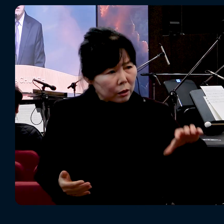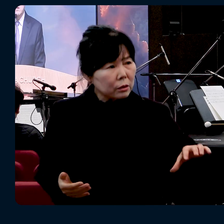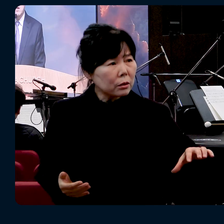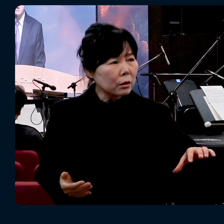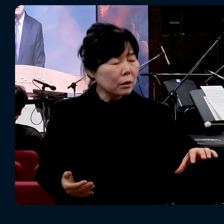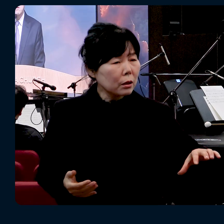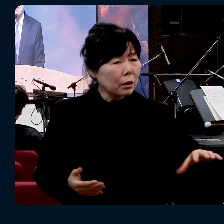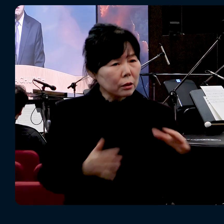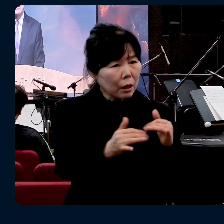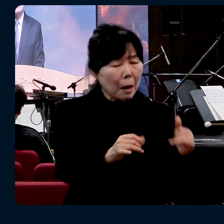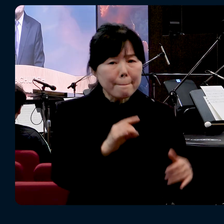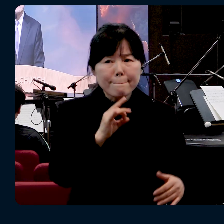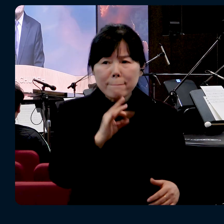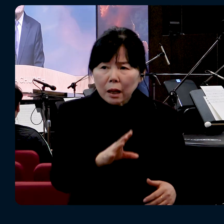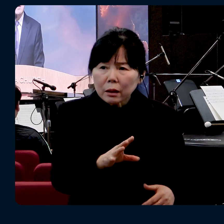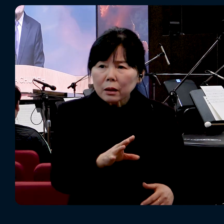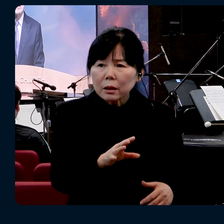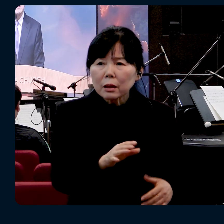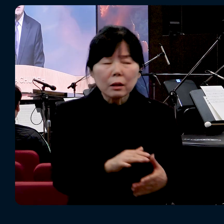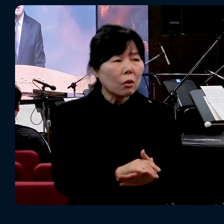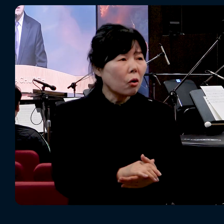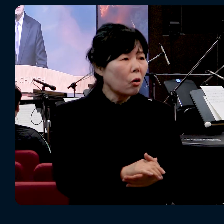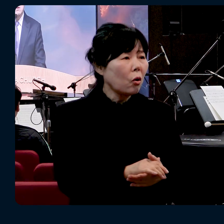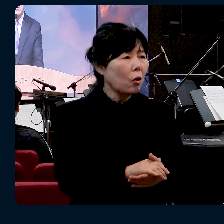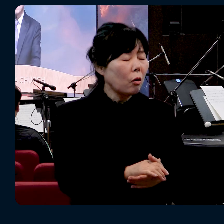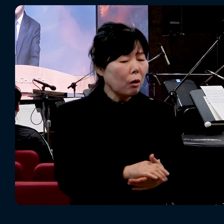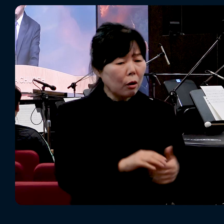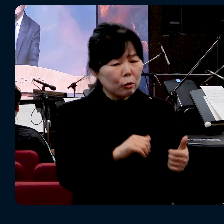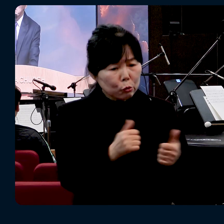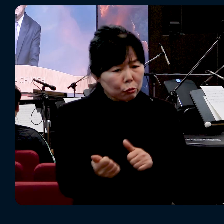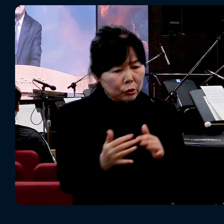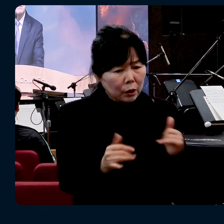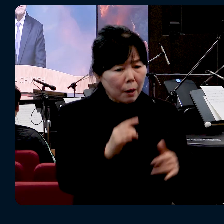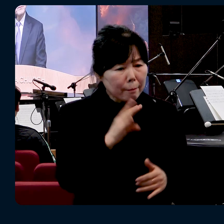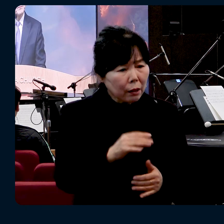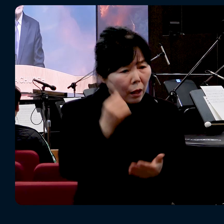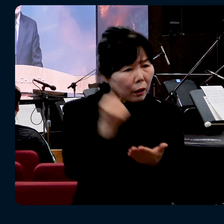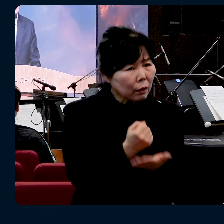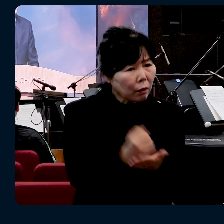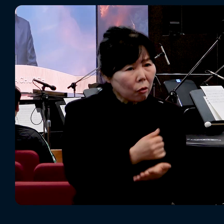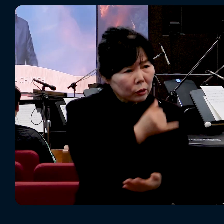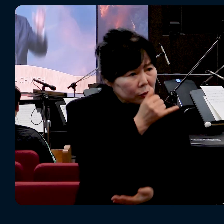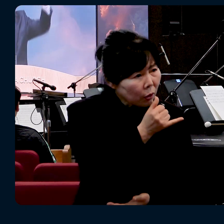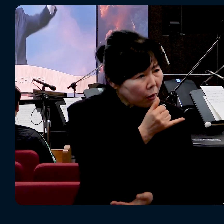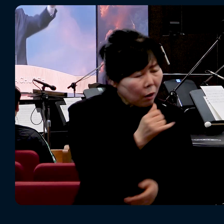방글라데시 그런 사람들만의 인생이, 그런 사람들의 인생만이 그렇게 안타깝습니까?